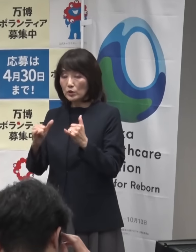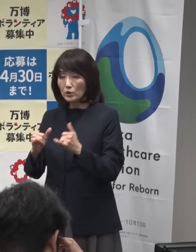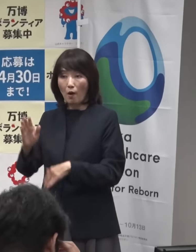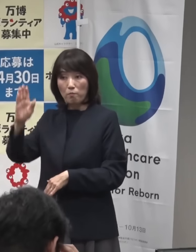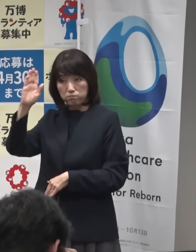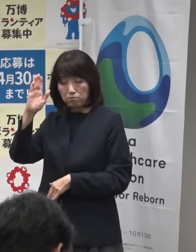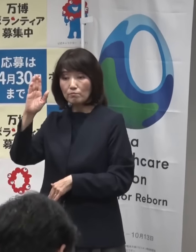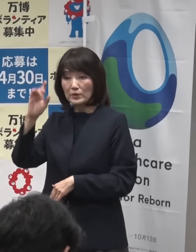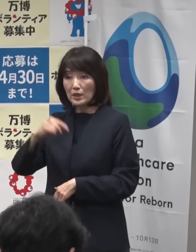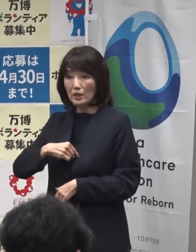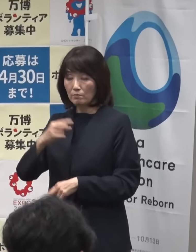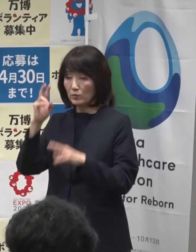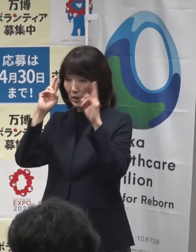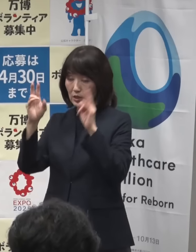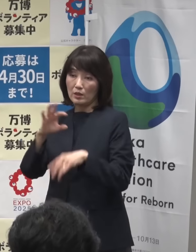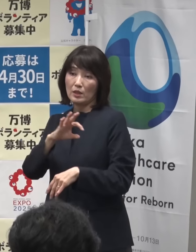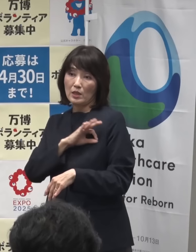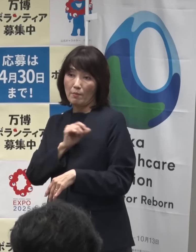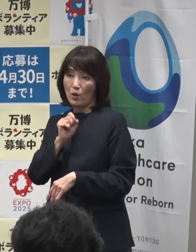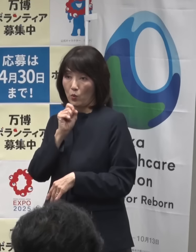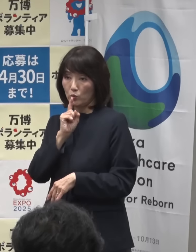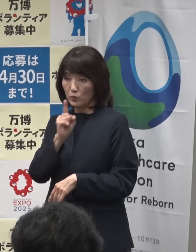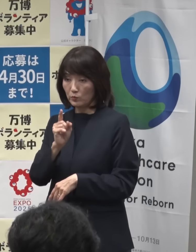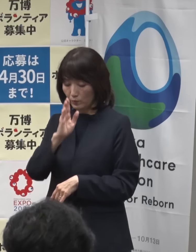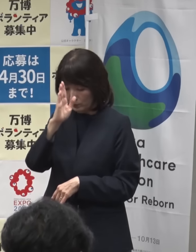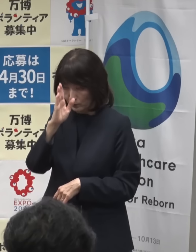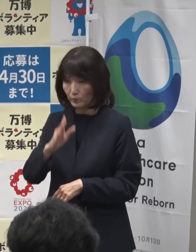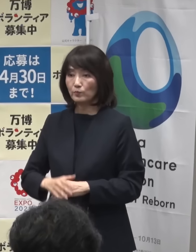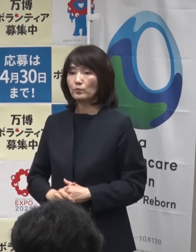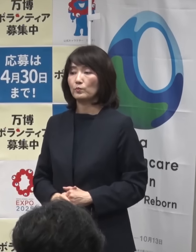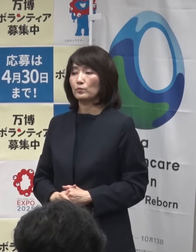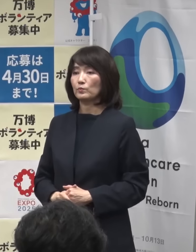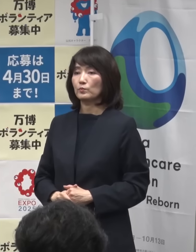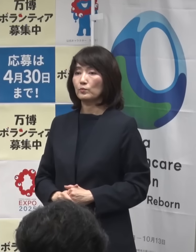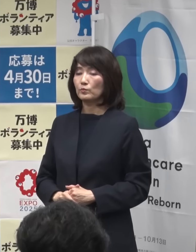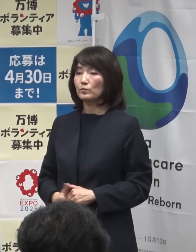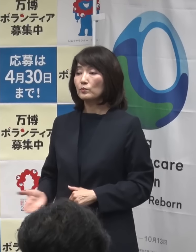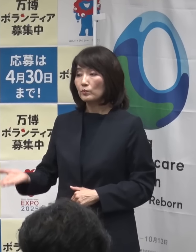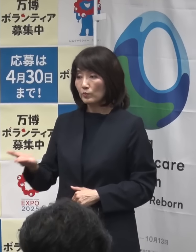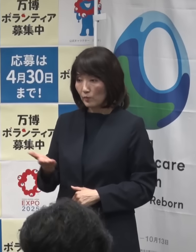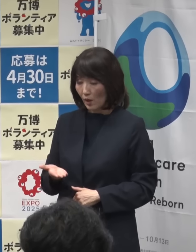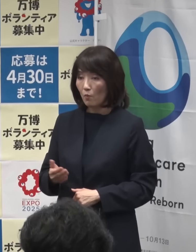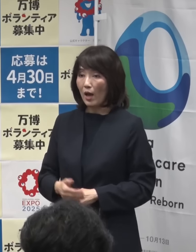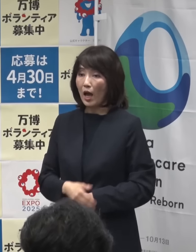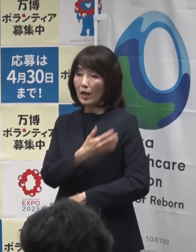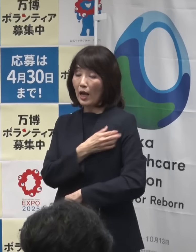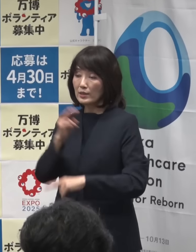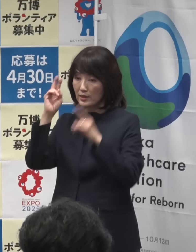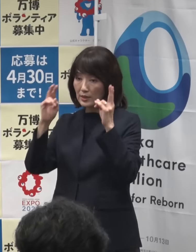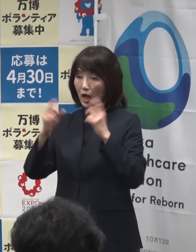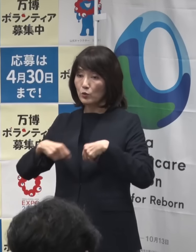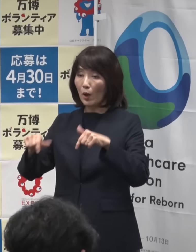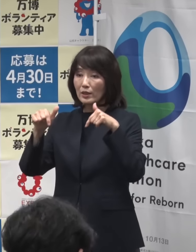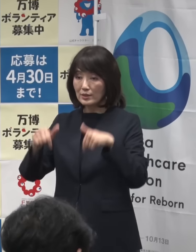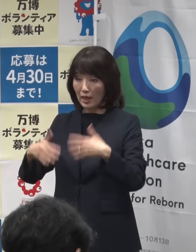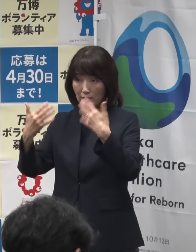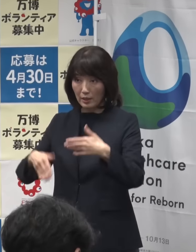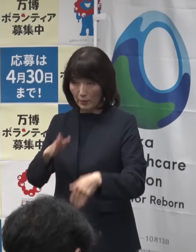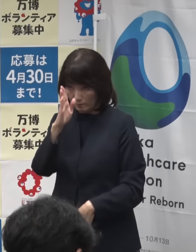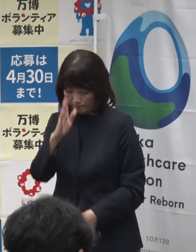手の上、社名とお名前をおっしゃっていただきますようお願いいたします。そうしましたら、幹事社の関西テレビさんお願いします